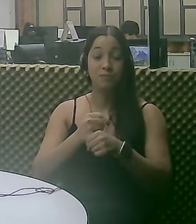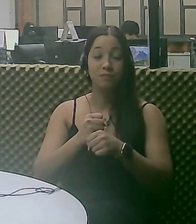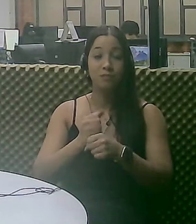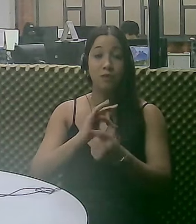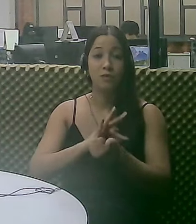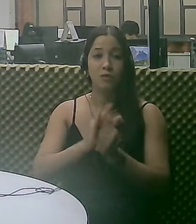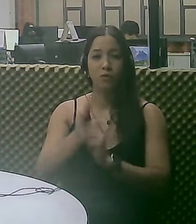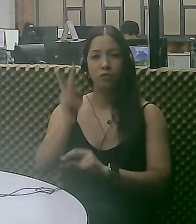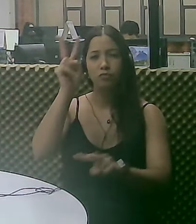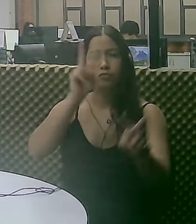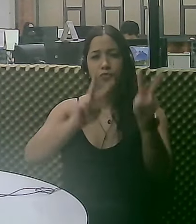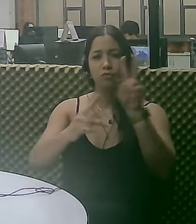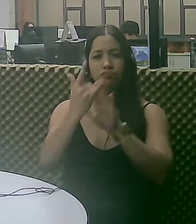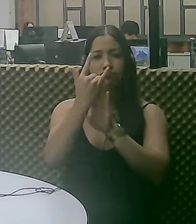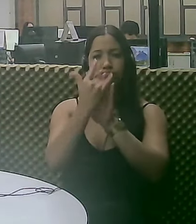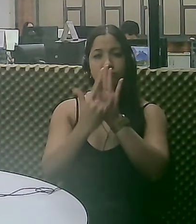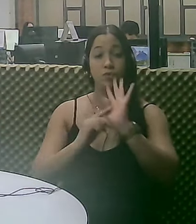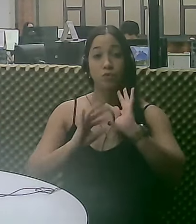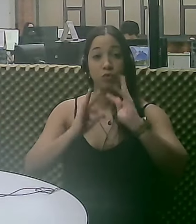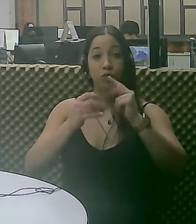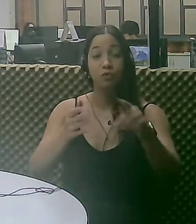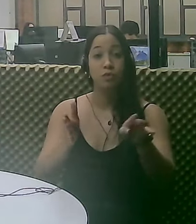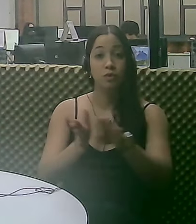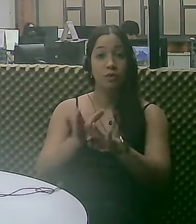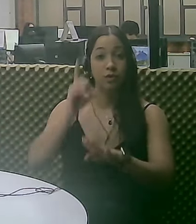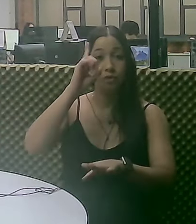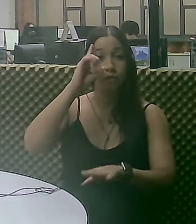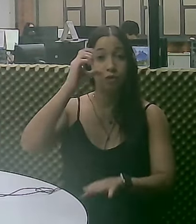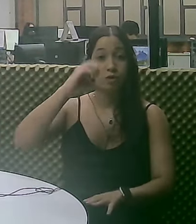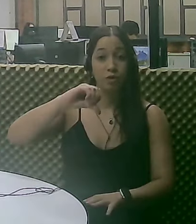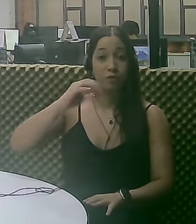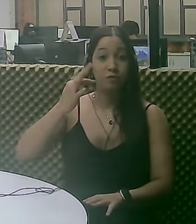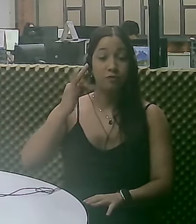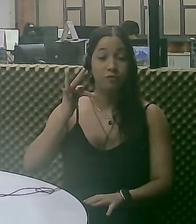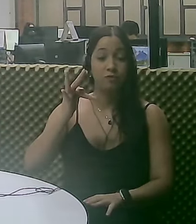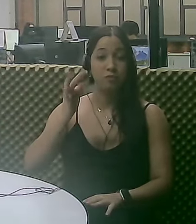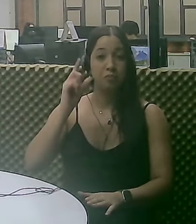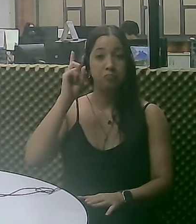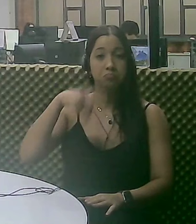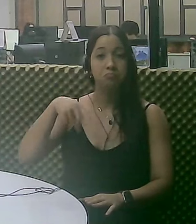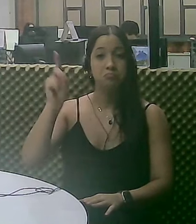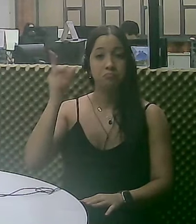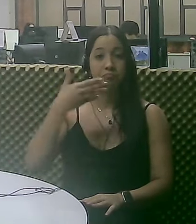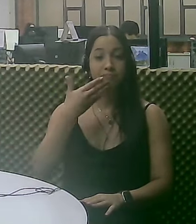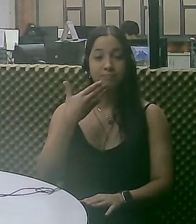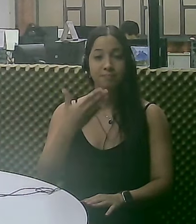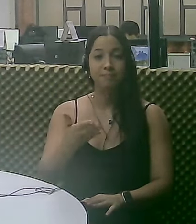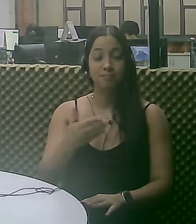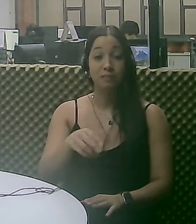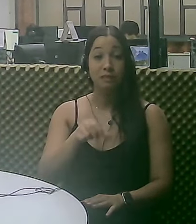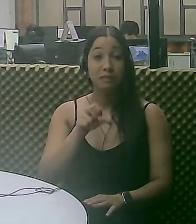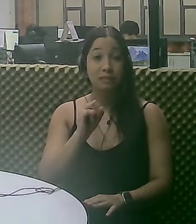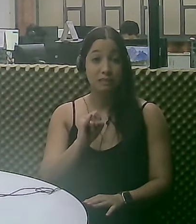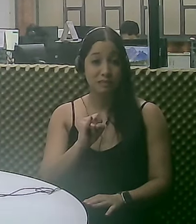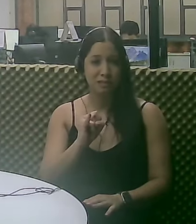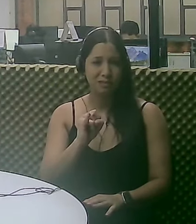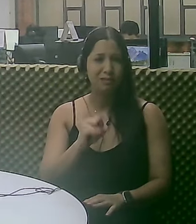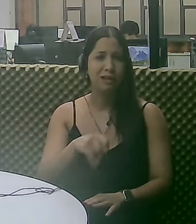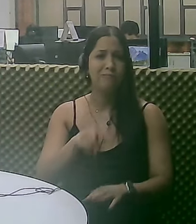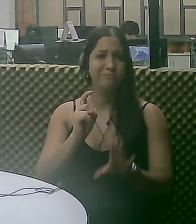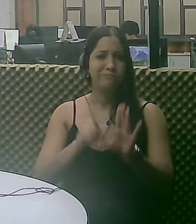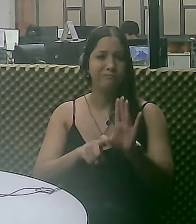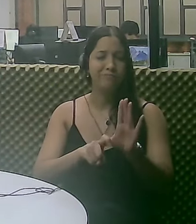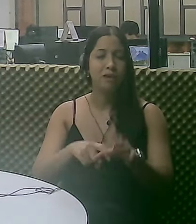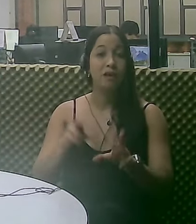analisará todos os documentos e terá até o dia 9 de fevereiro para validar o pedido. Caso haja alguma pendência,